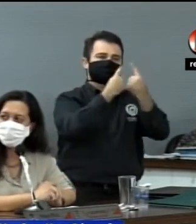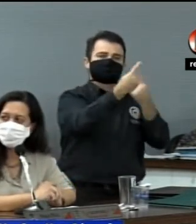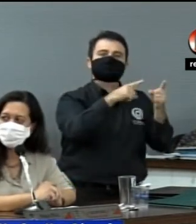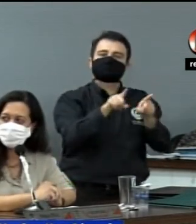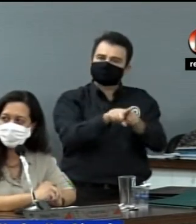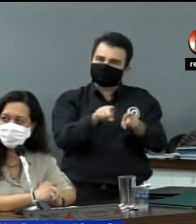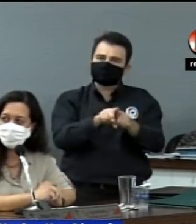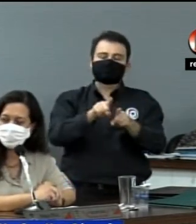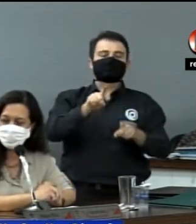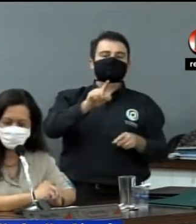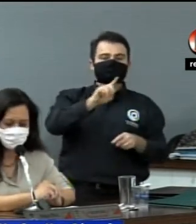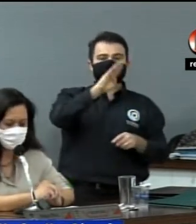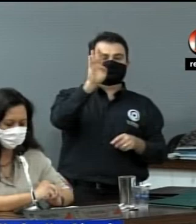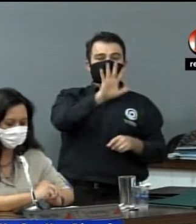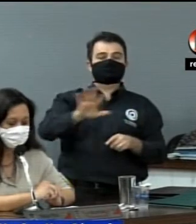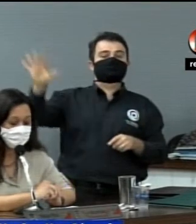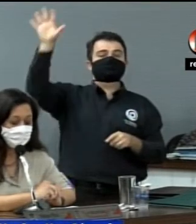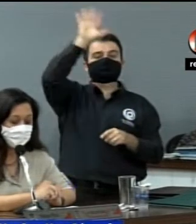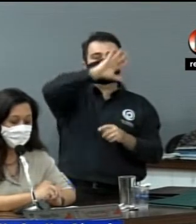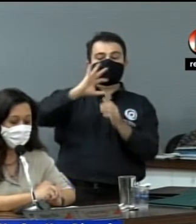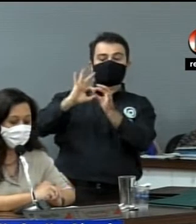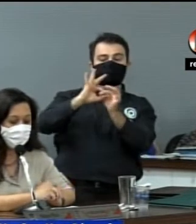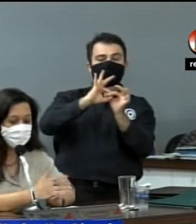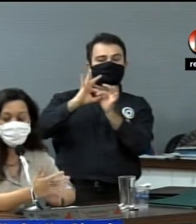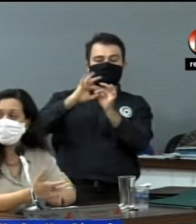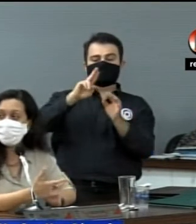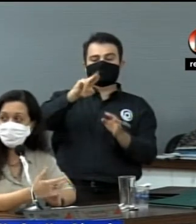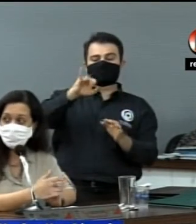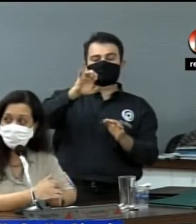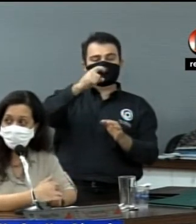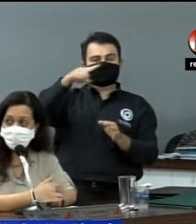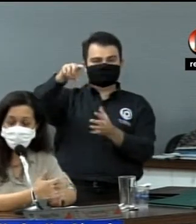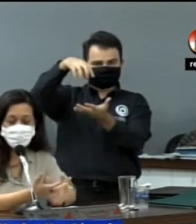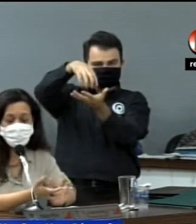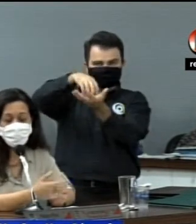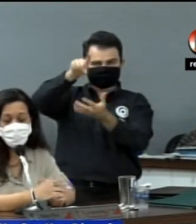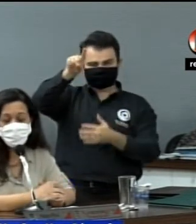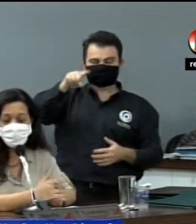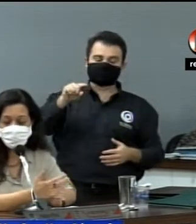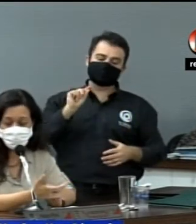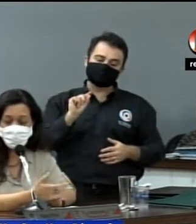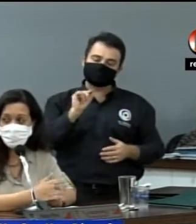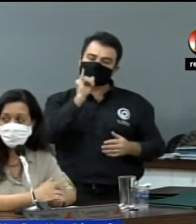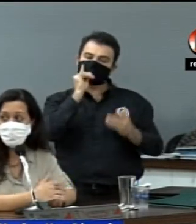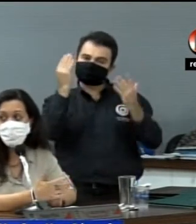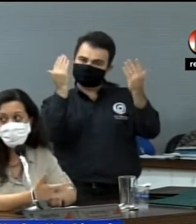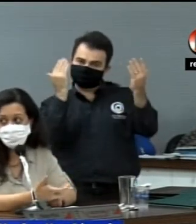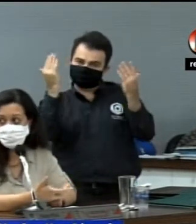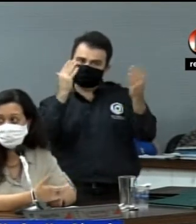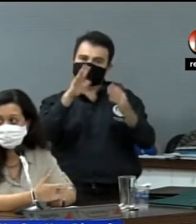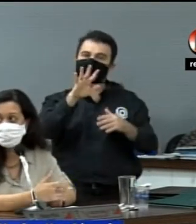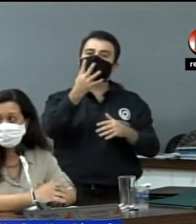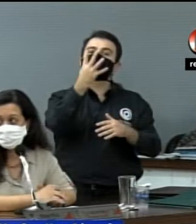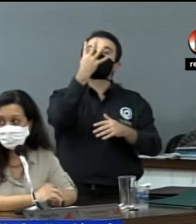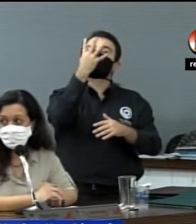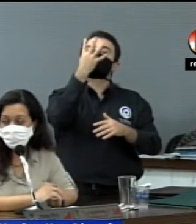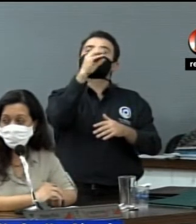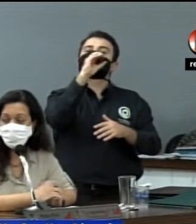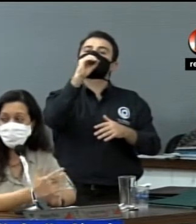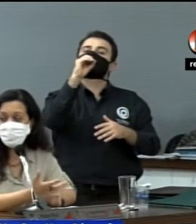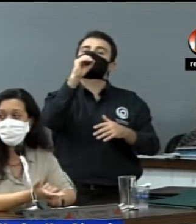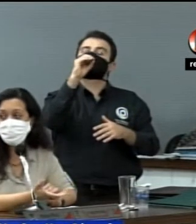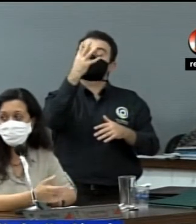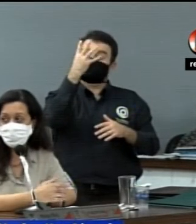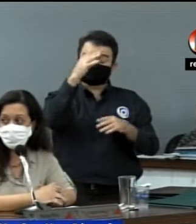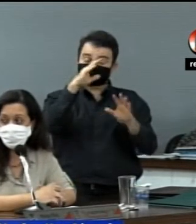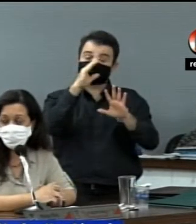dos Secretários Municipais, a escala que a gente trabalha é uma escala, um universo de 40 mil alunos. Então, muitos